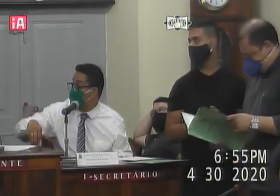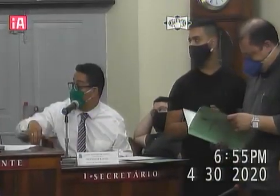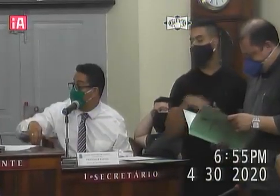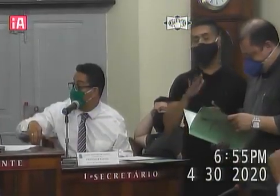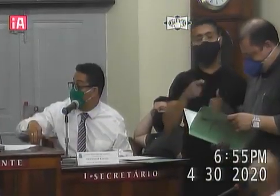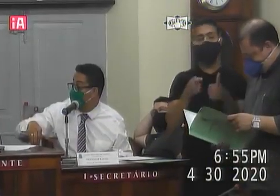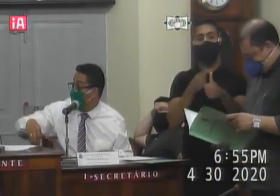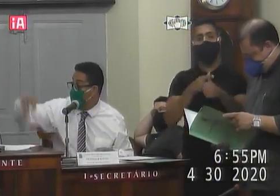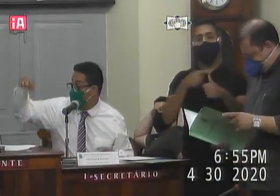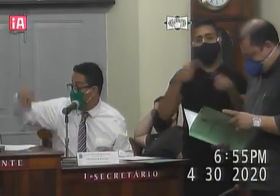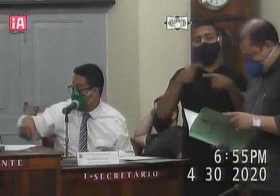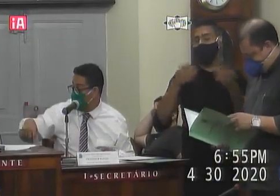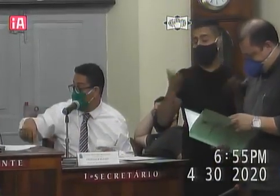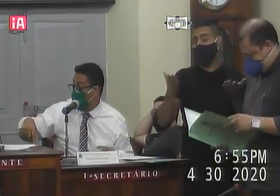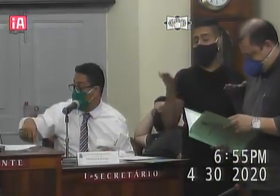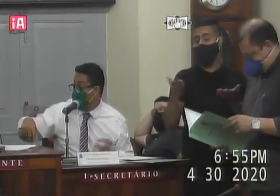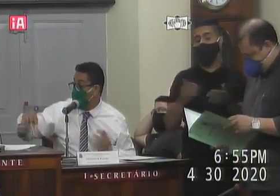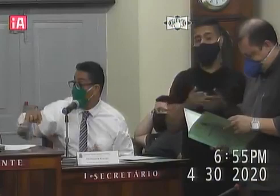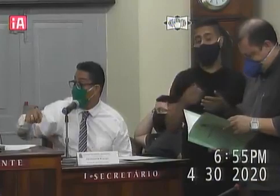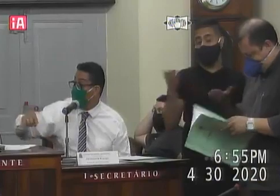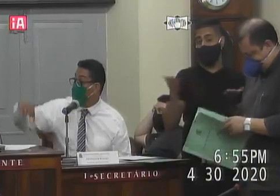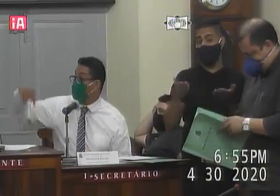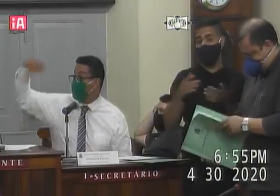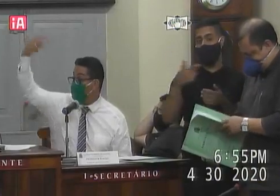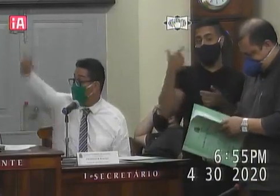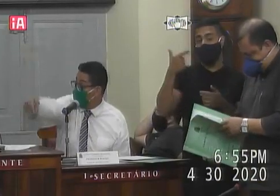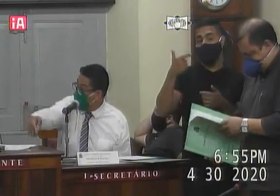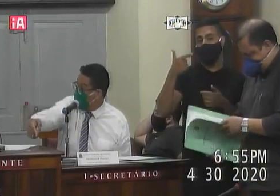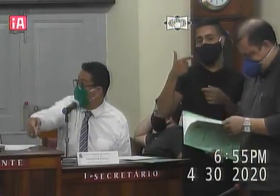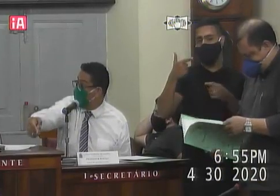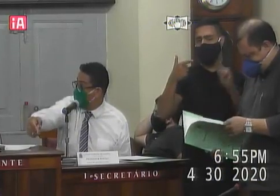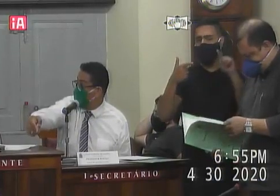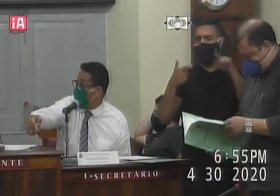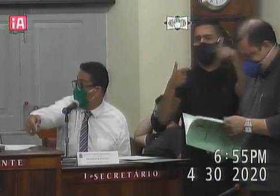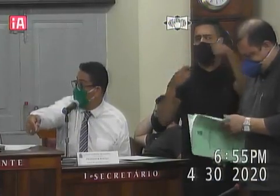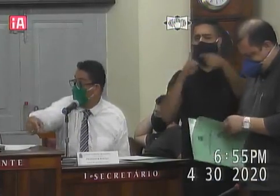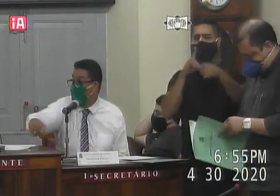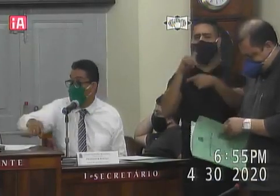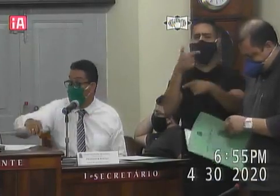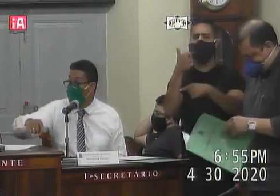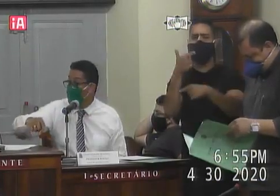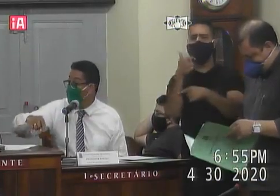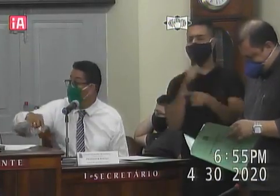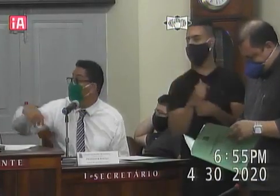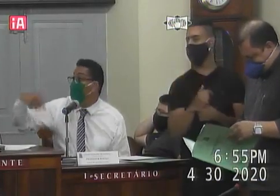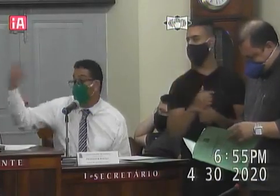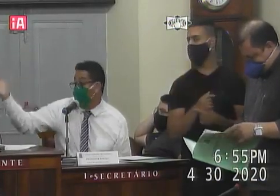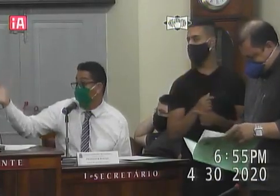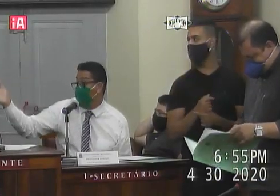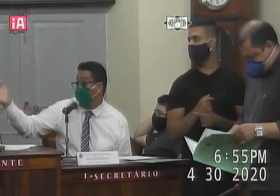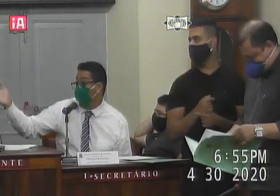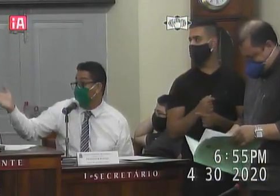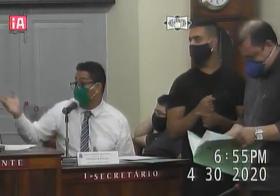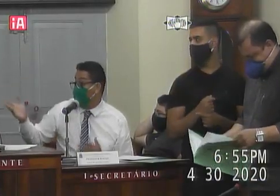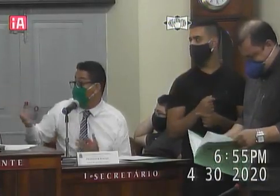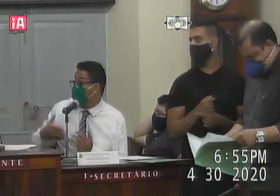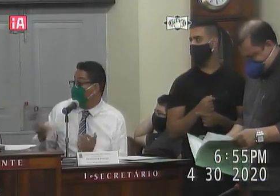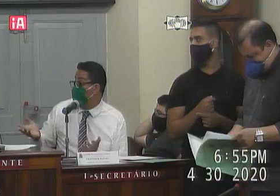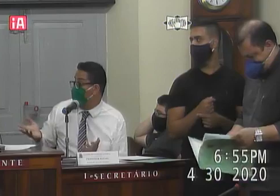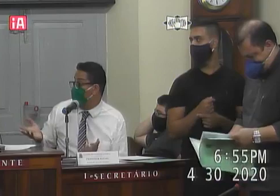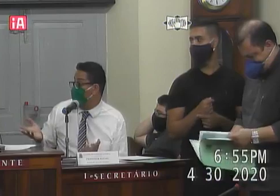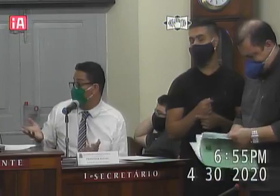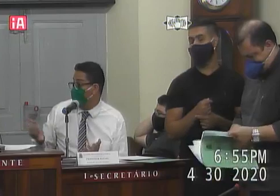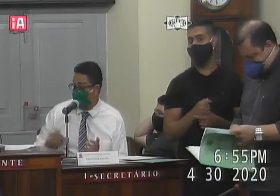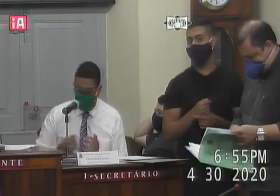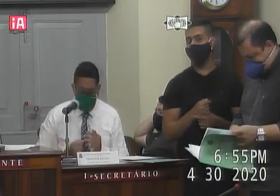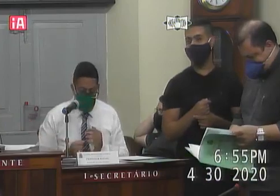na primeira discussão. A primeira discussão é hoje, a segunda seria só dia 12 de maio e depois parecer...